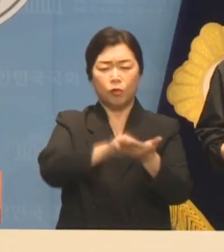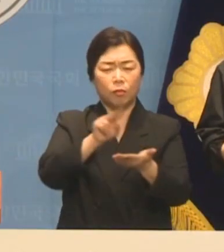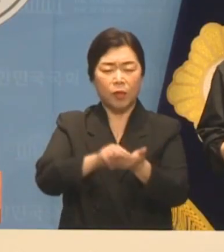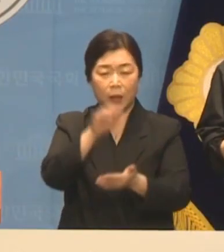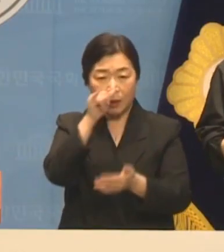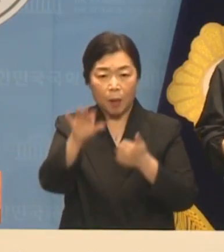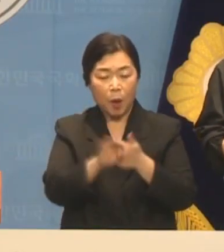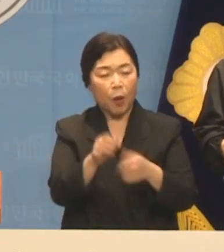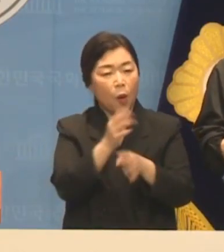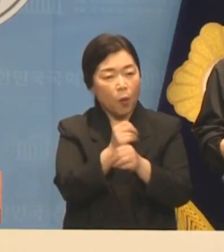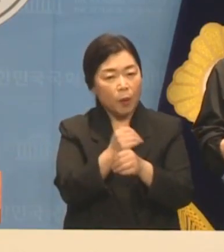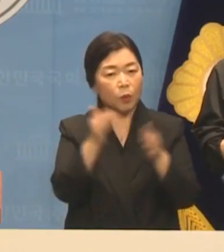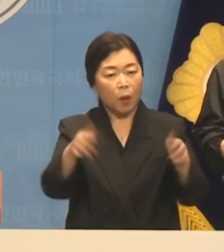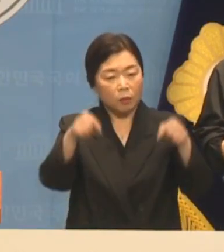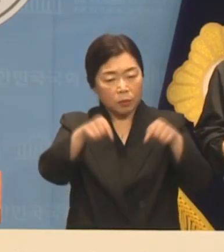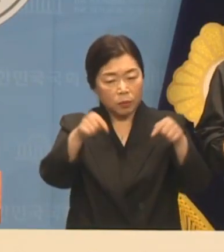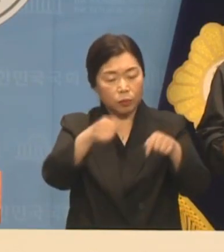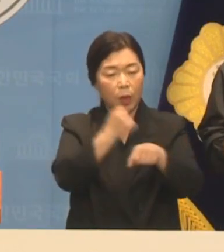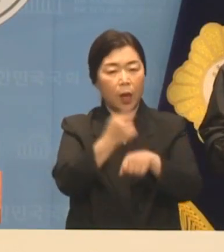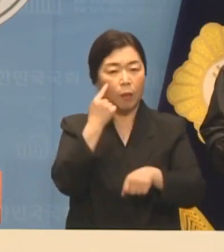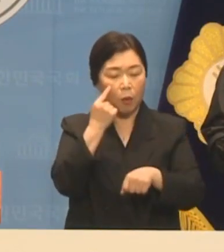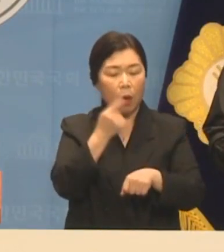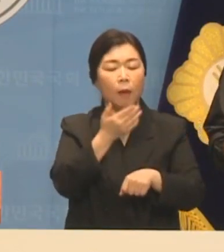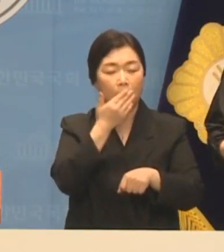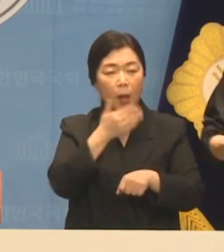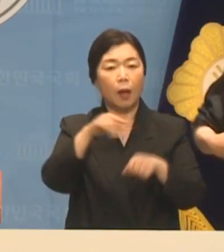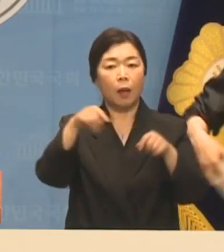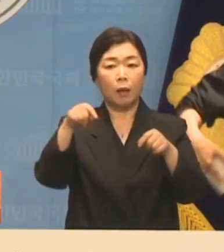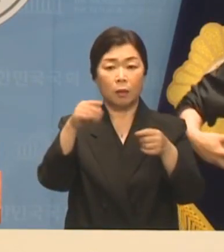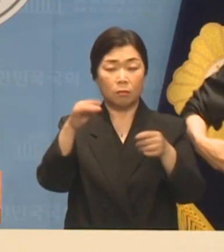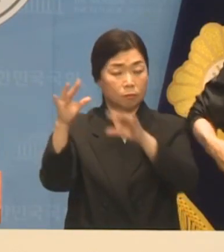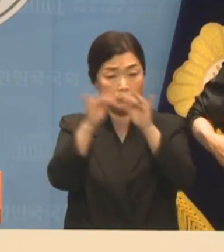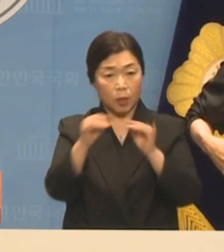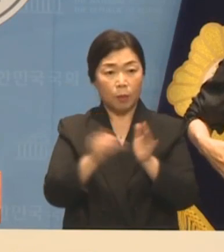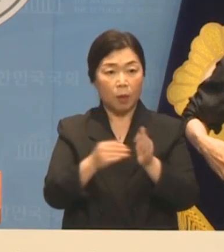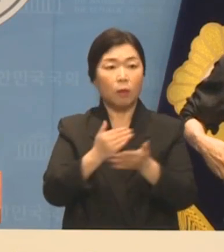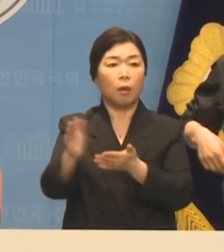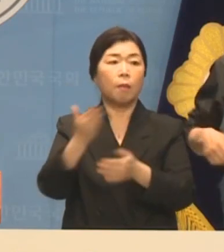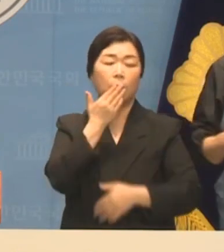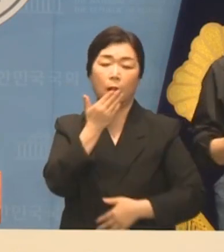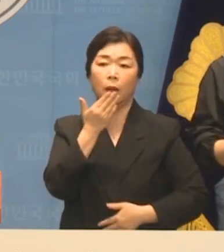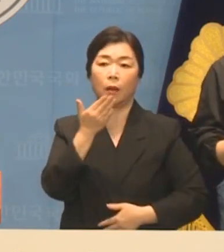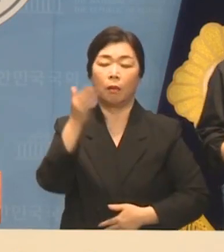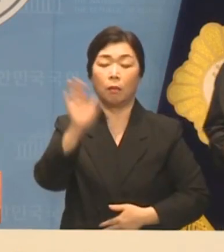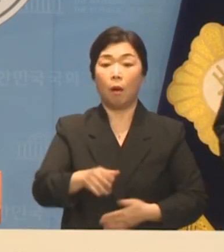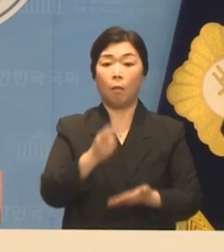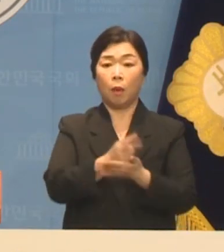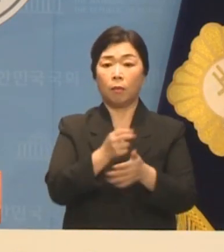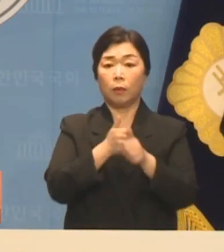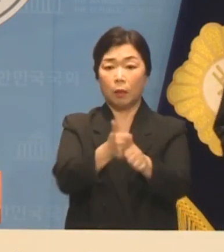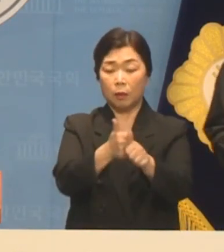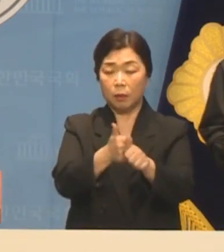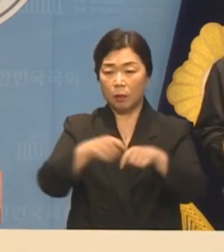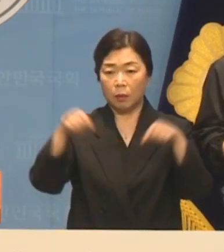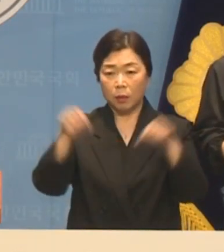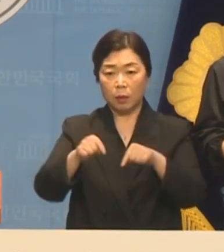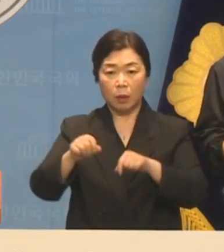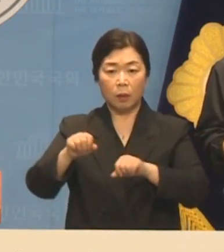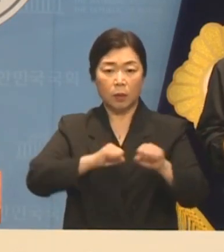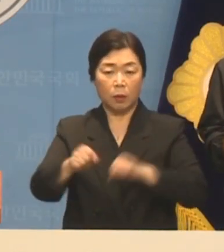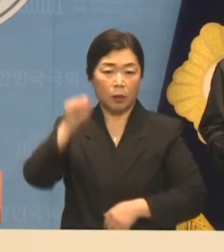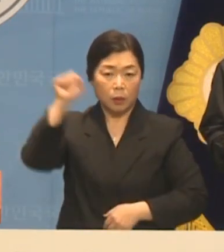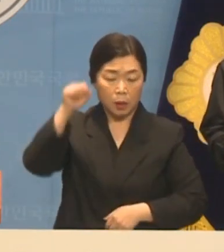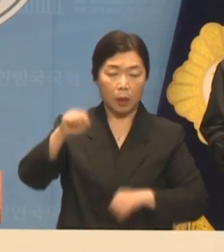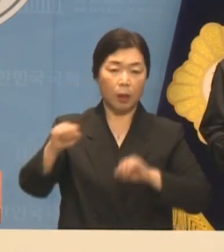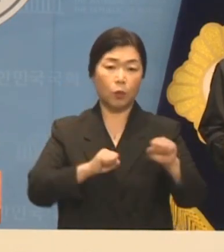일정한 유예기간과 협의를 거쳐야 가능하다고 했습니다. 합법적 쟁의행위는 클렌징의 사유가 될 수 없습니다. 이것은